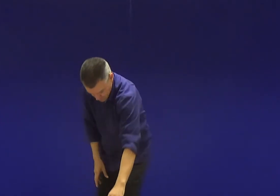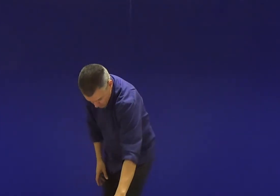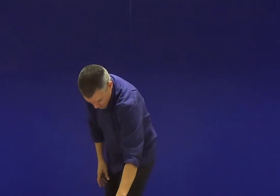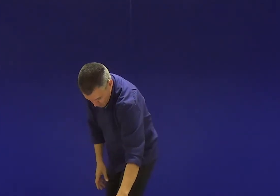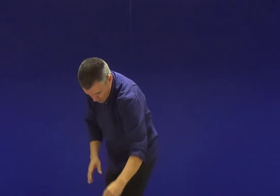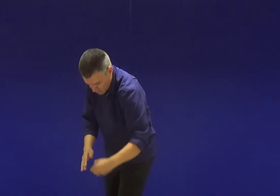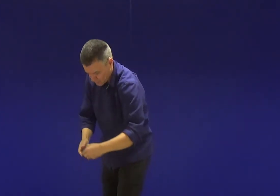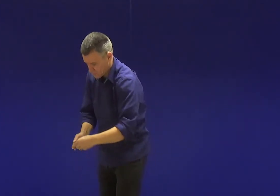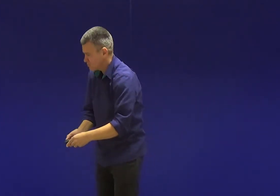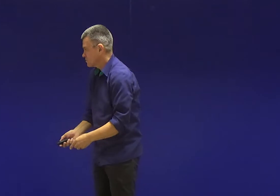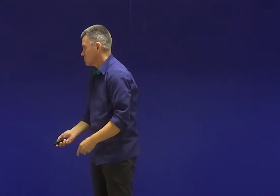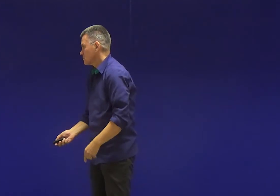saber.